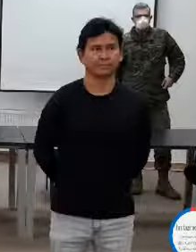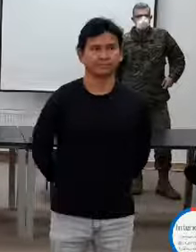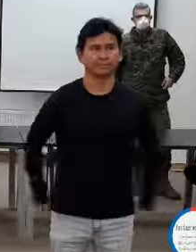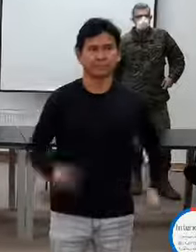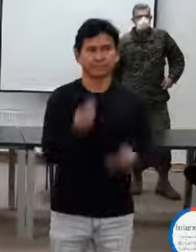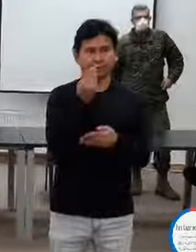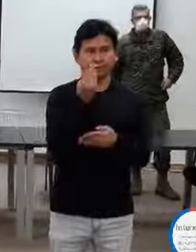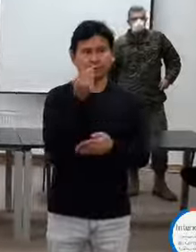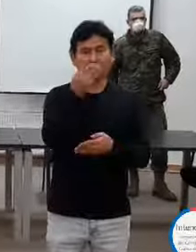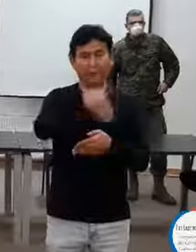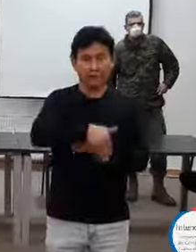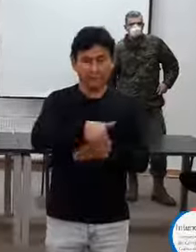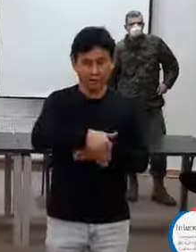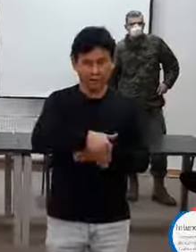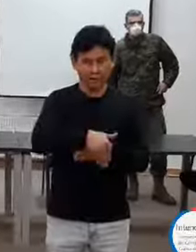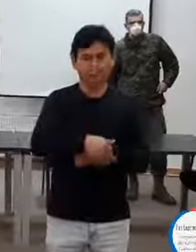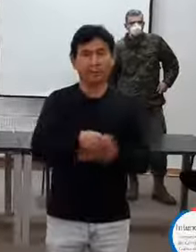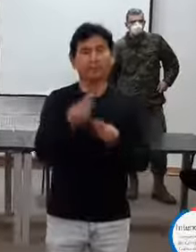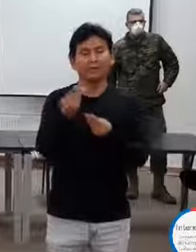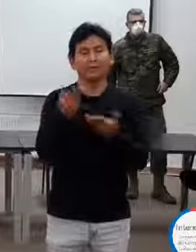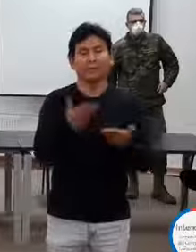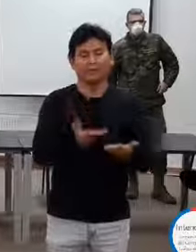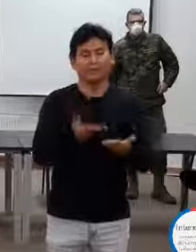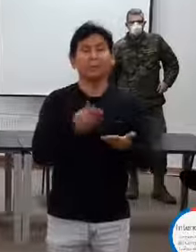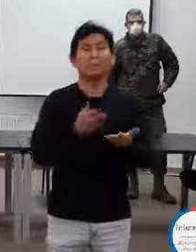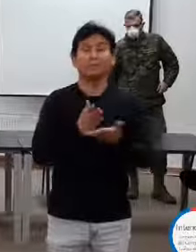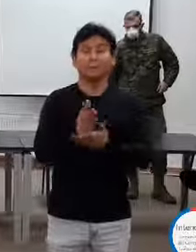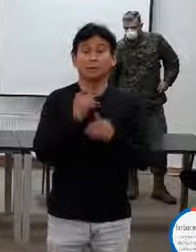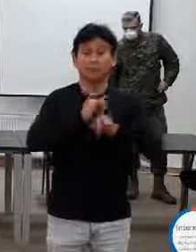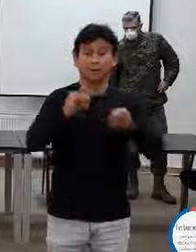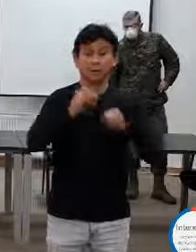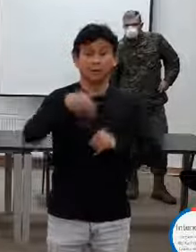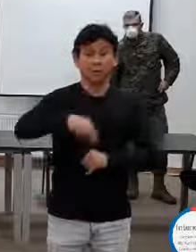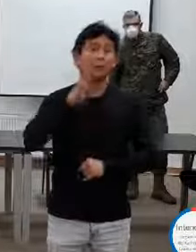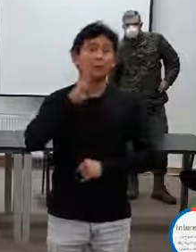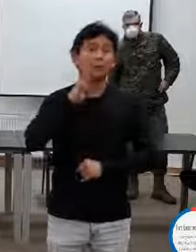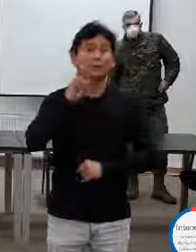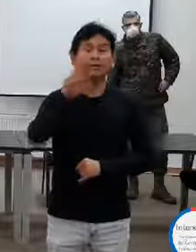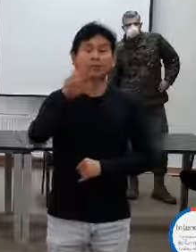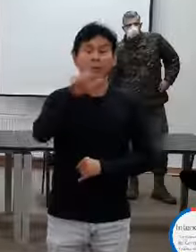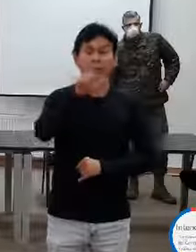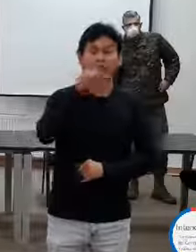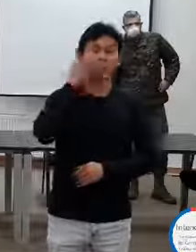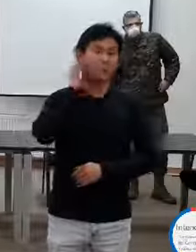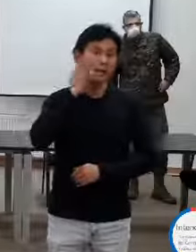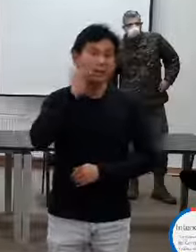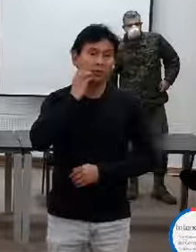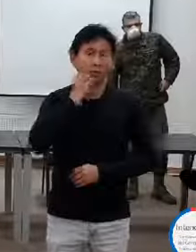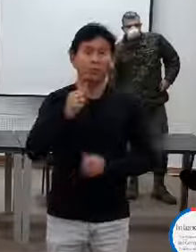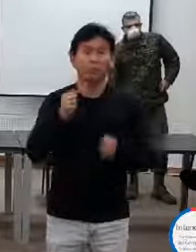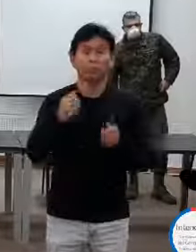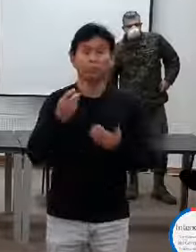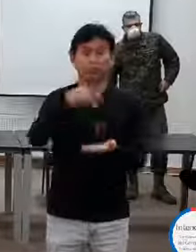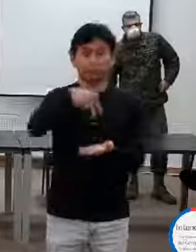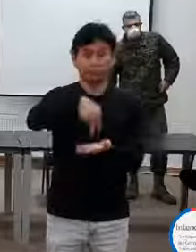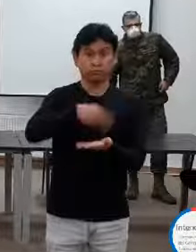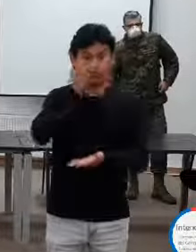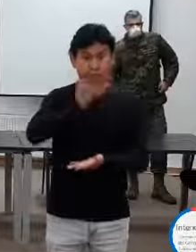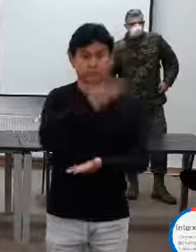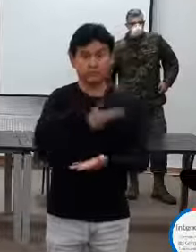Muy buenas tardes, damos inicio como es habitual al reporte de hoy miércoles 27 de mayo. Dejamos con ustedes a nuestro